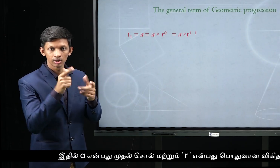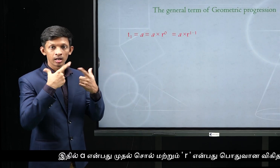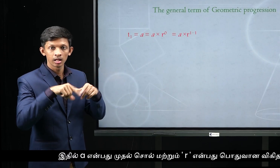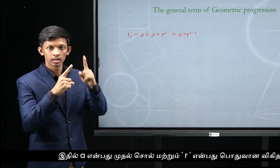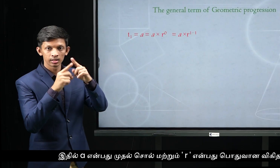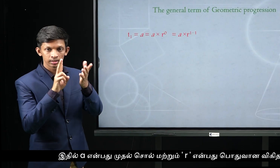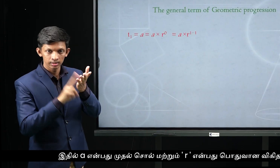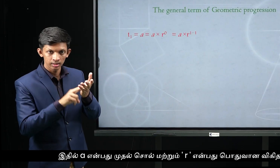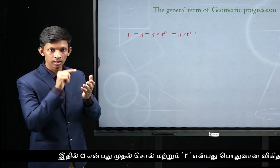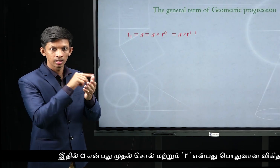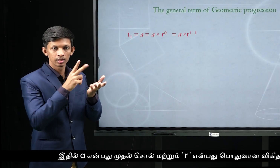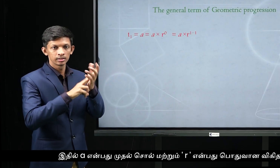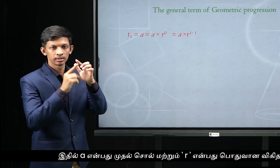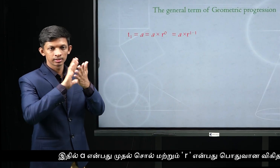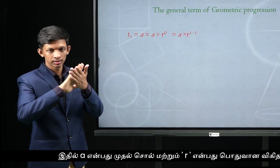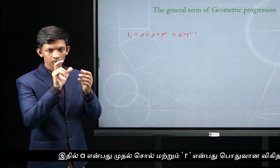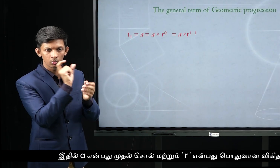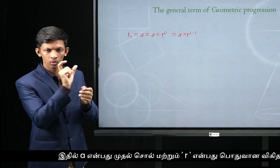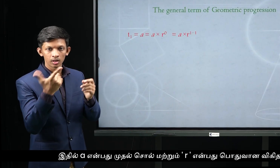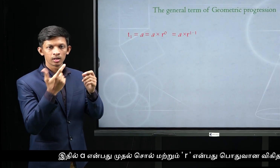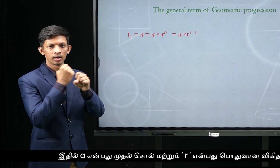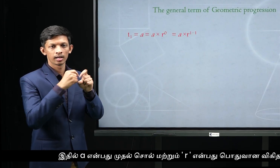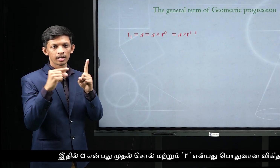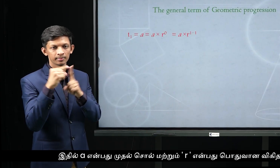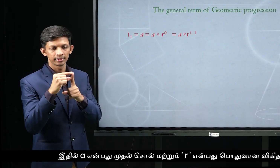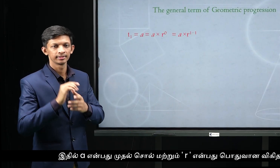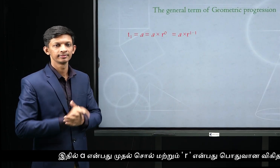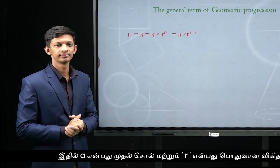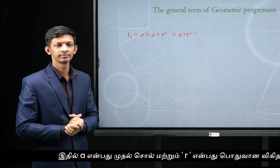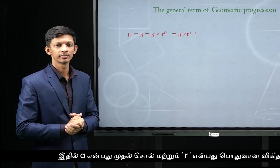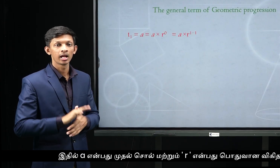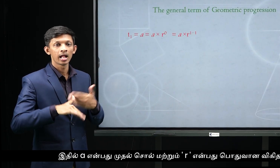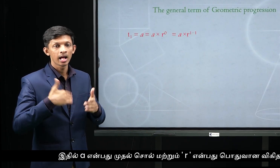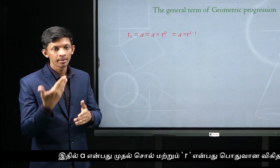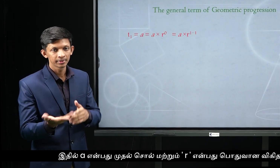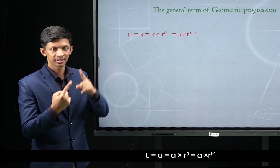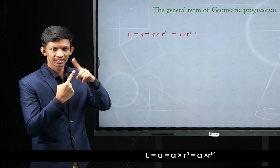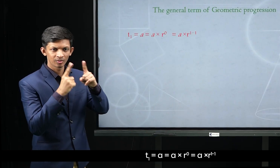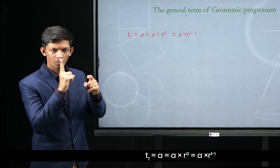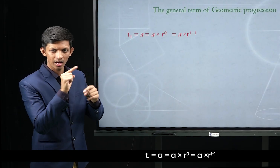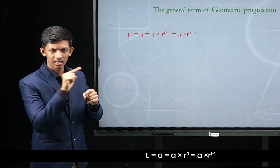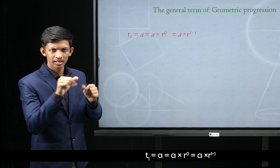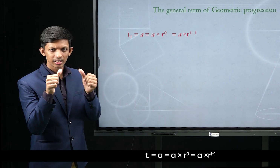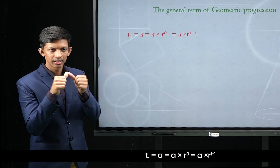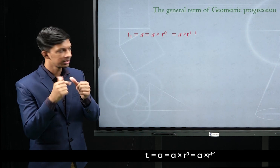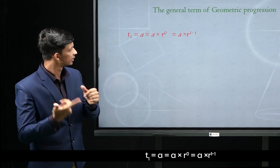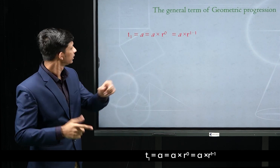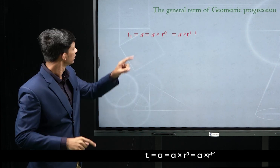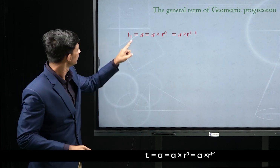A என்பது முதல் சொல் மற்றும் R என்பது பொதுவான விகிதமாகும். T கீழ் இலக்கு 1